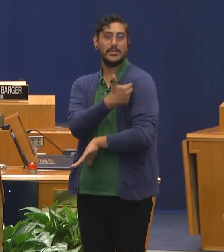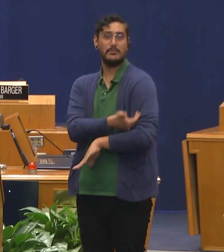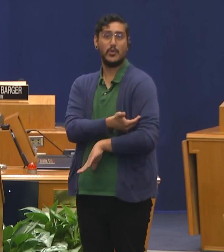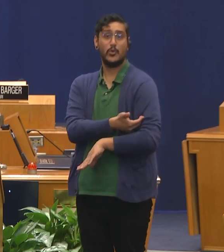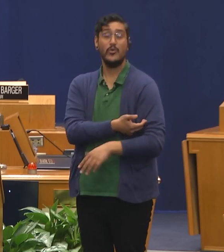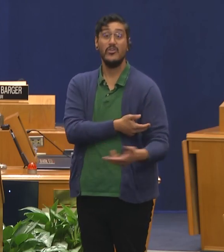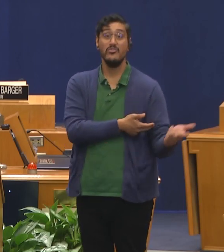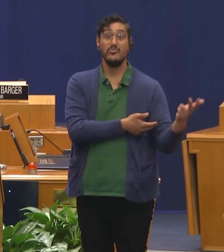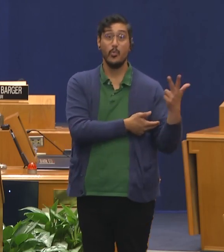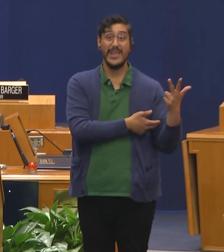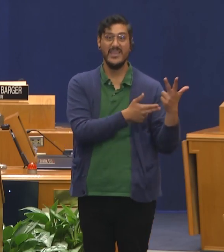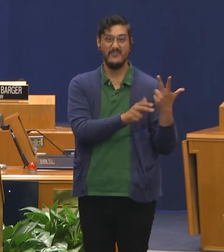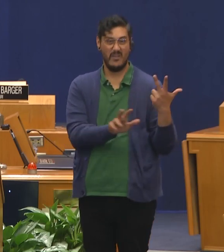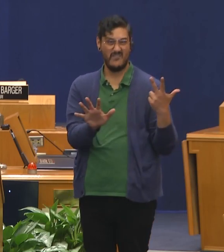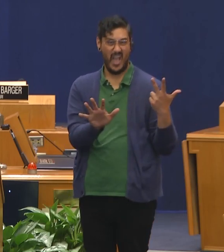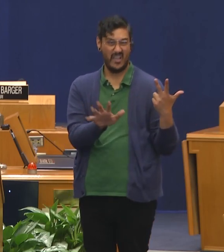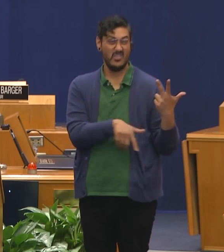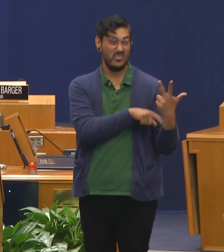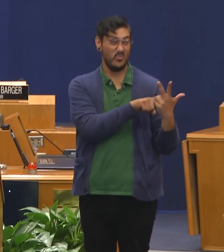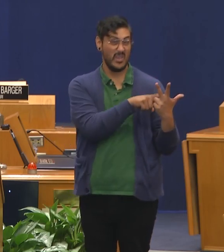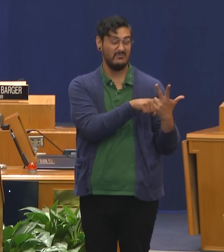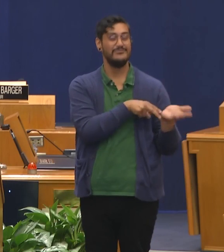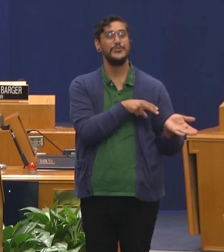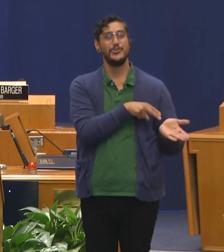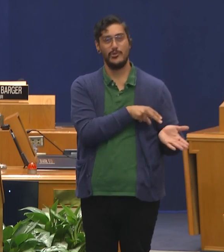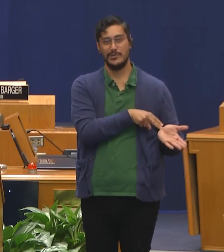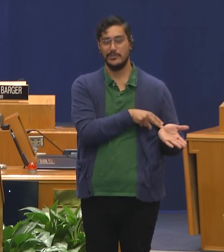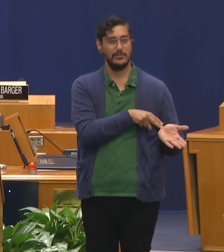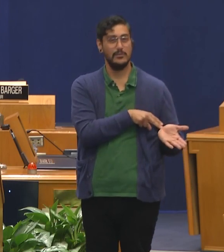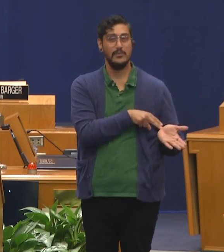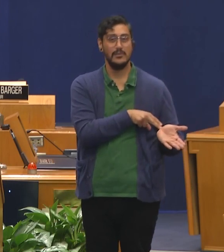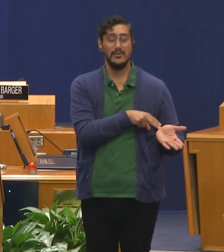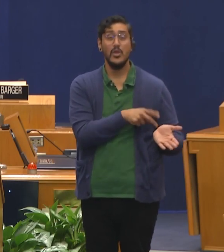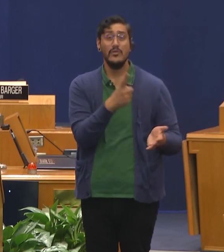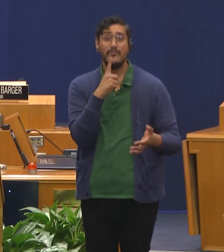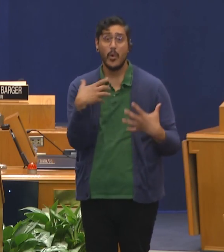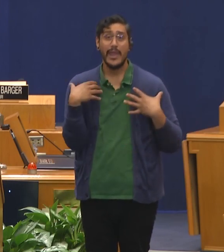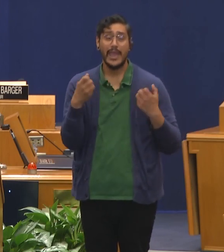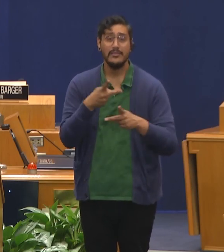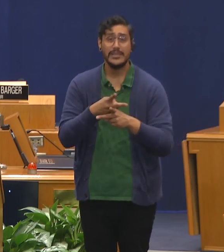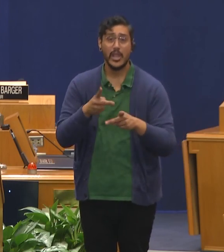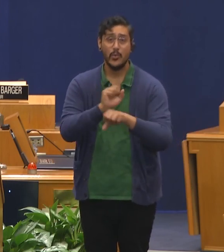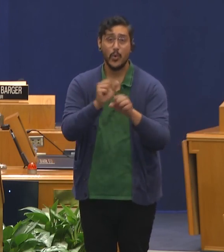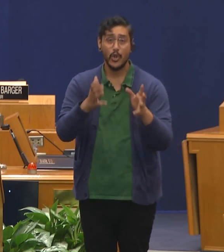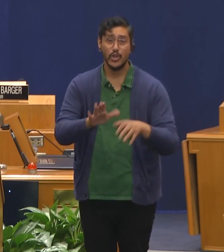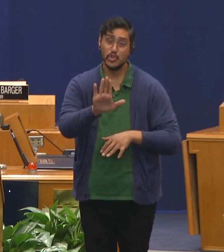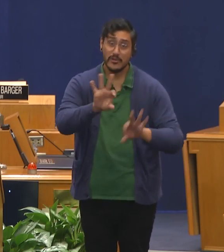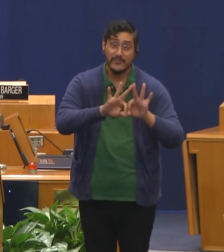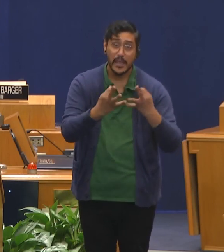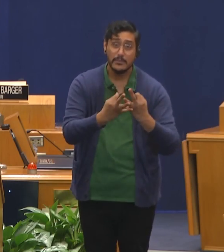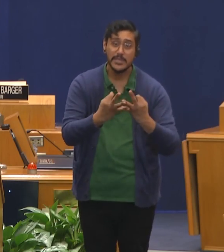eran enfermeras. Y a las familias de los trabajadores de la salud lamentamos mucho su